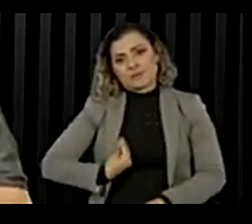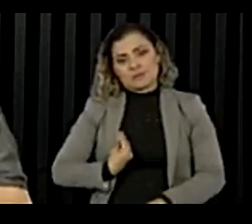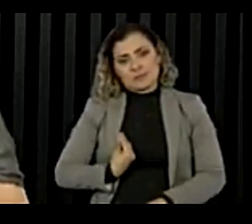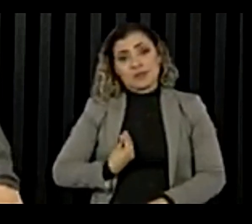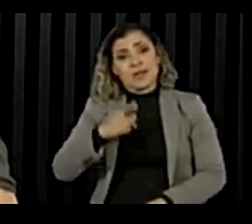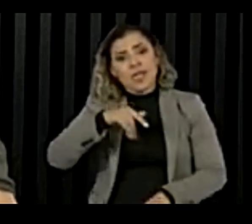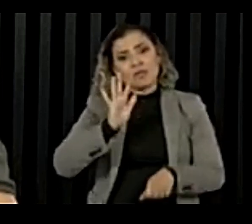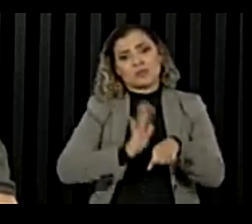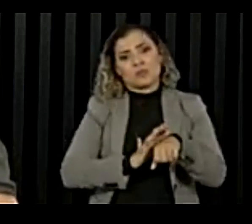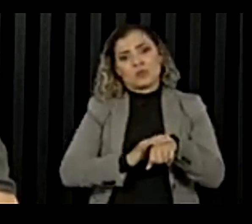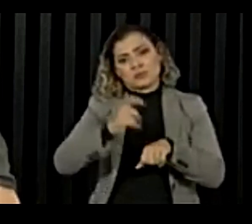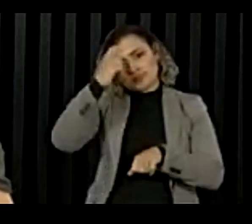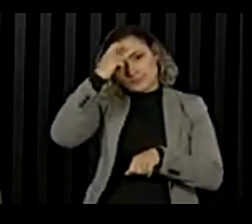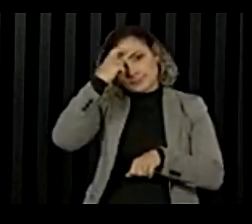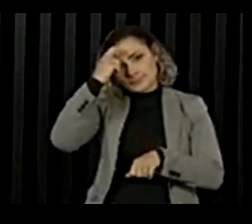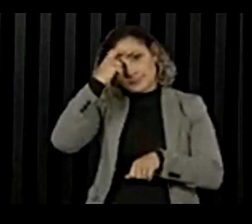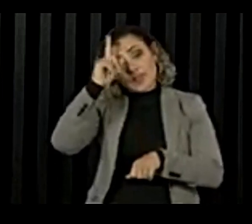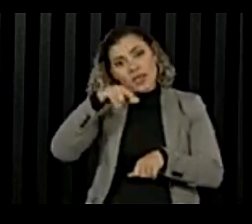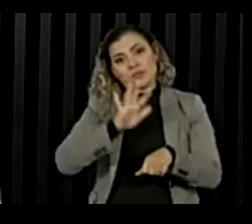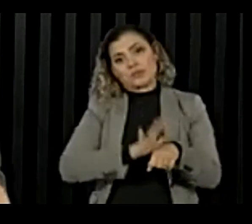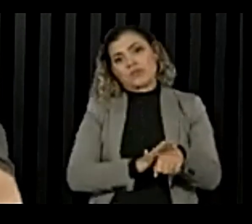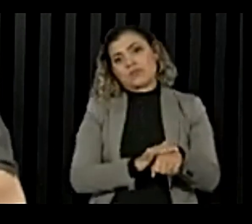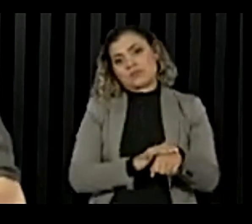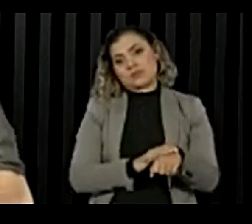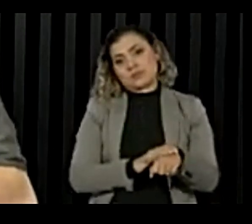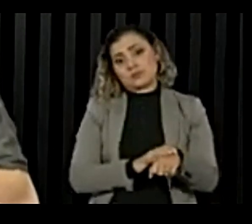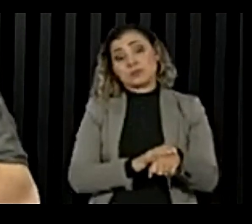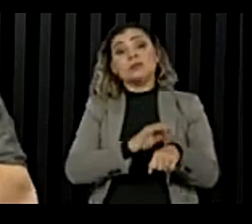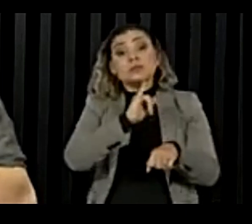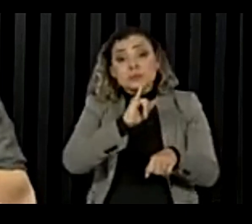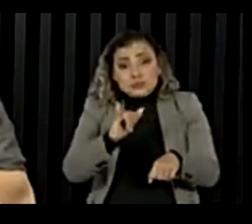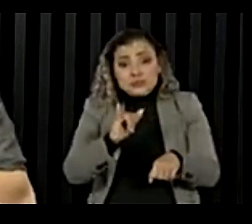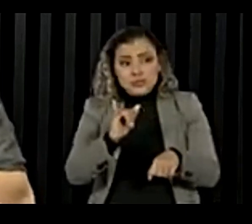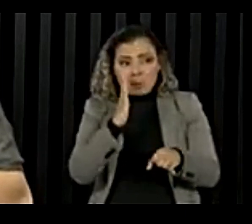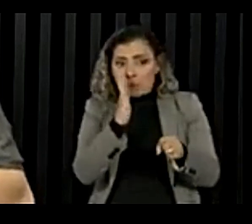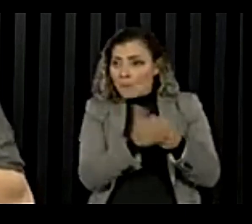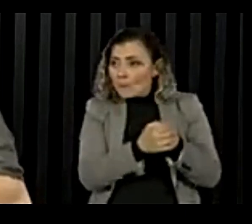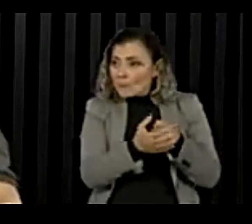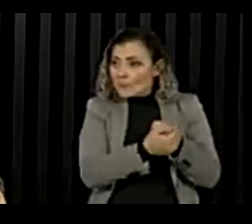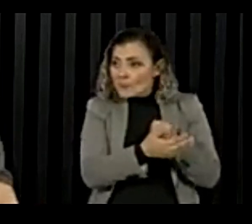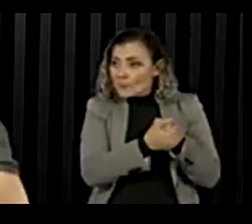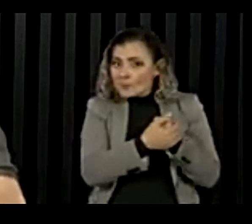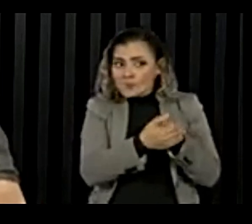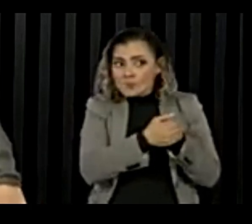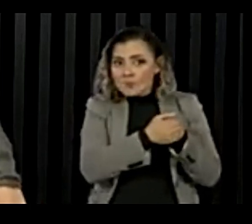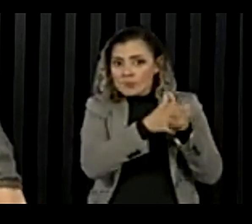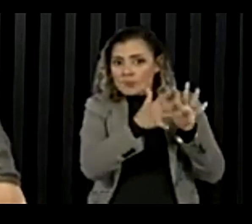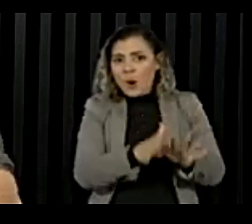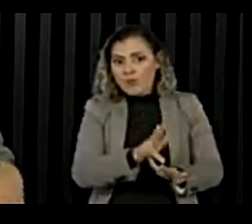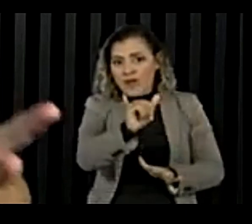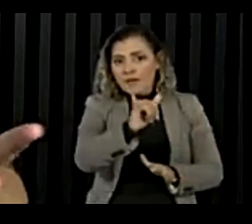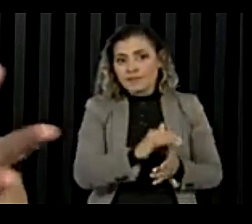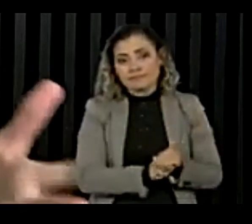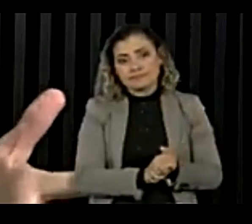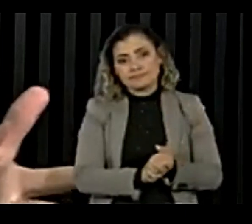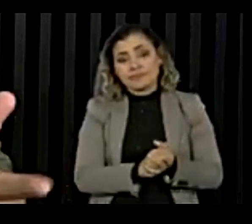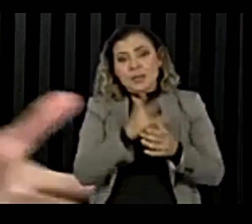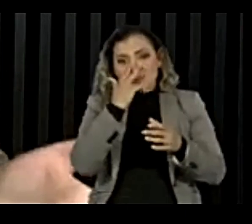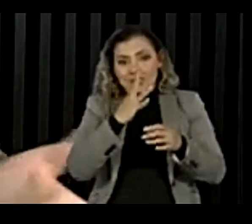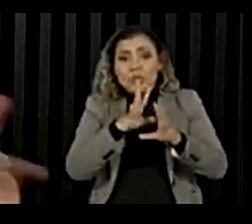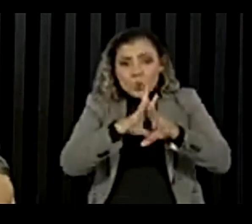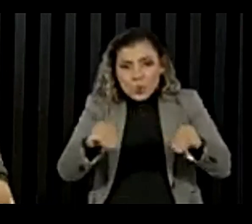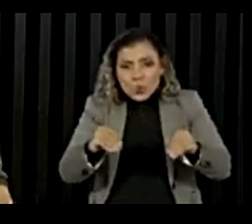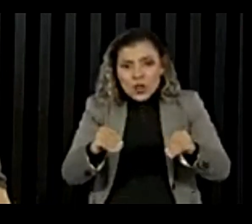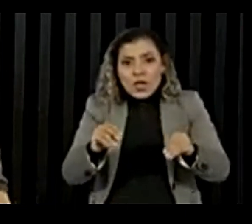uma doença mental, é uma doença. E quanto menos se fala sobre uma doença, mais trágica ela pode se tornar. Você não cura a